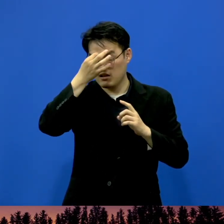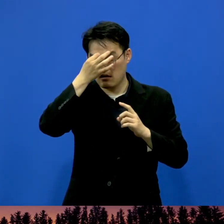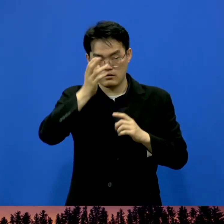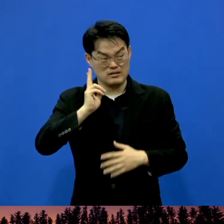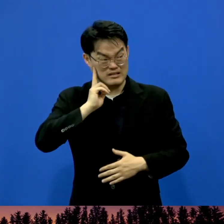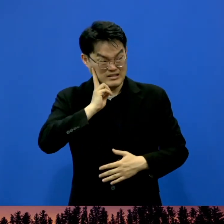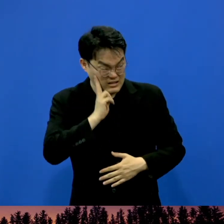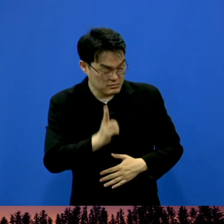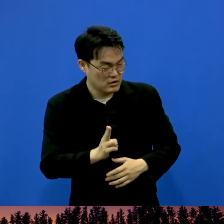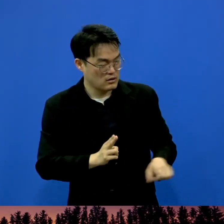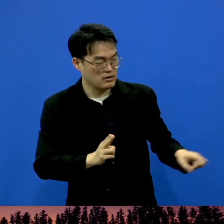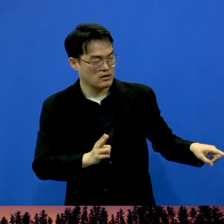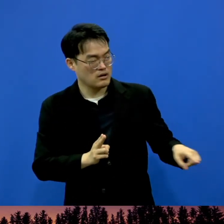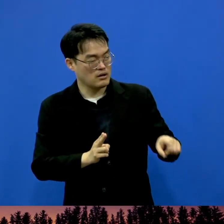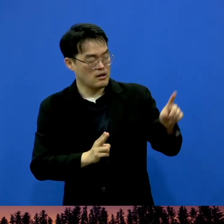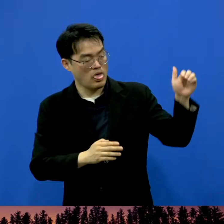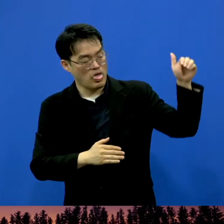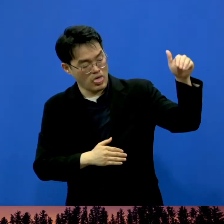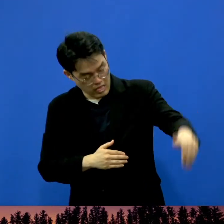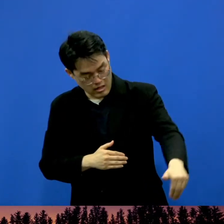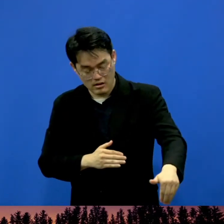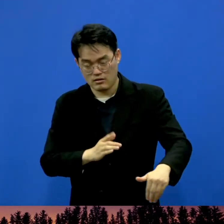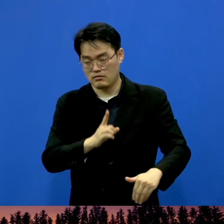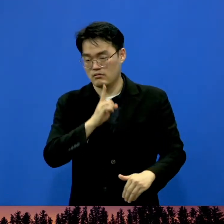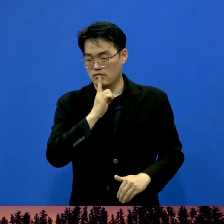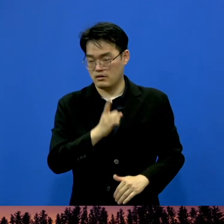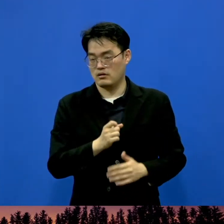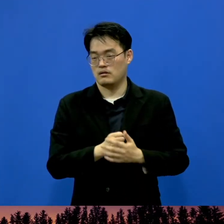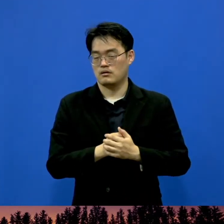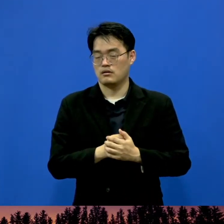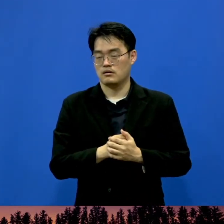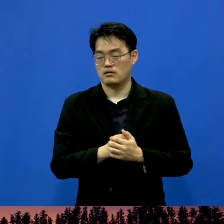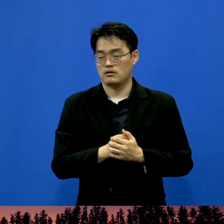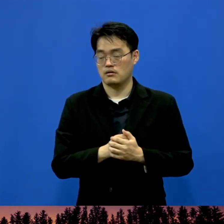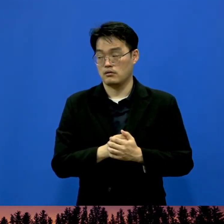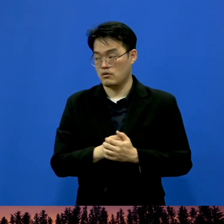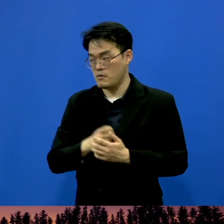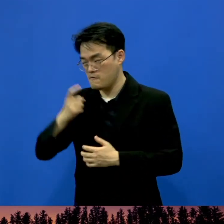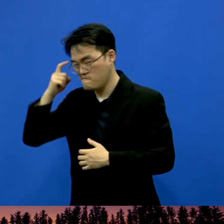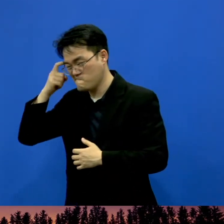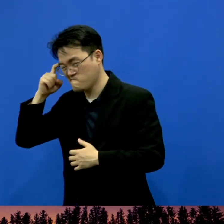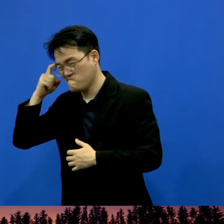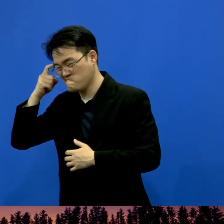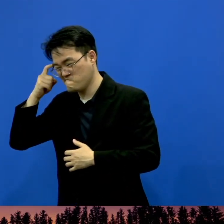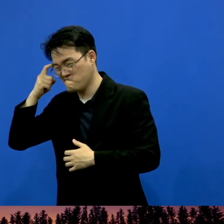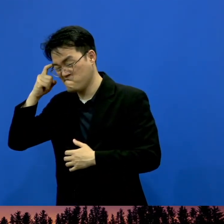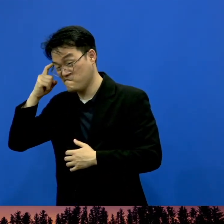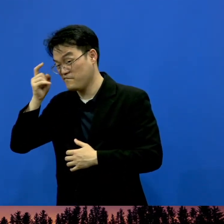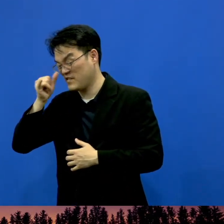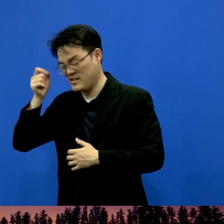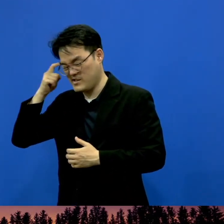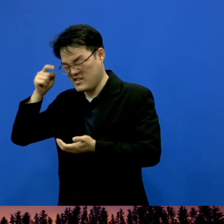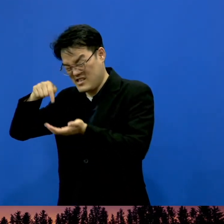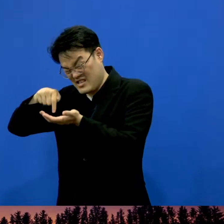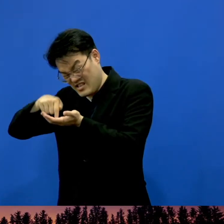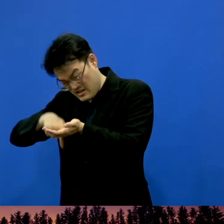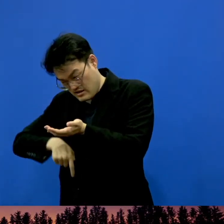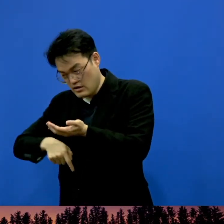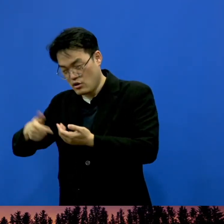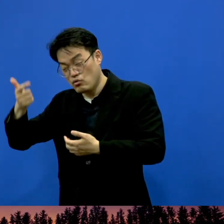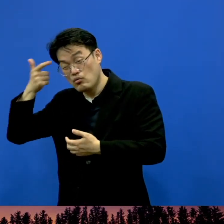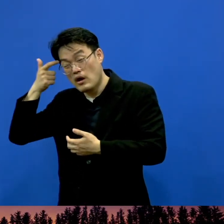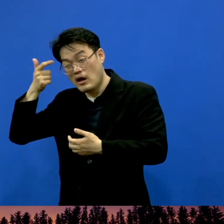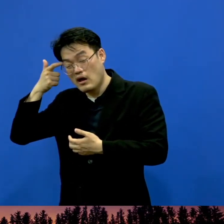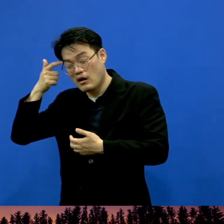심각하게 저하된다는 거예요. 여기에 사색할 수 있는, 그래서 그것을 이렇게 생각이 깊어지게 만드는 그런 요소가